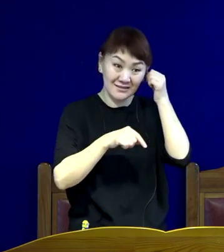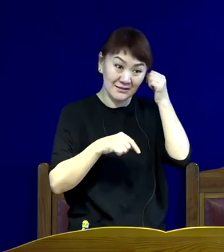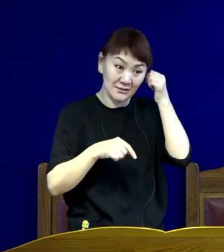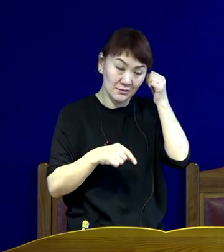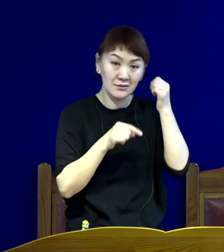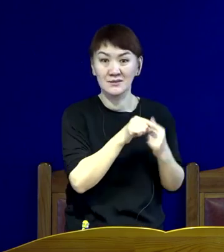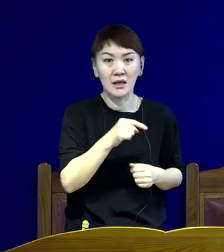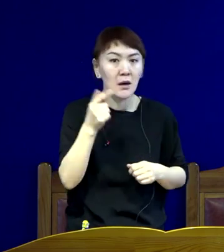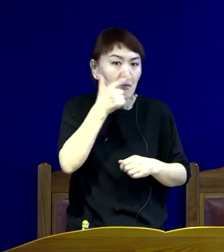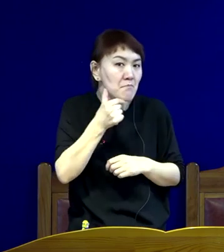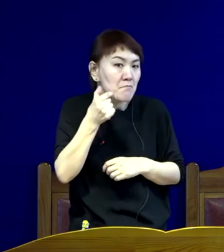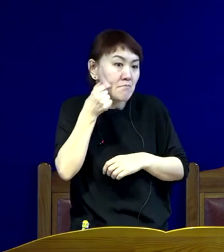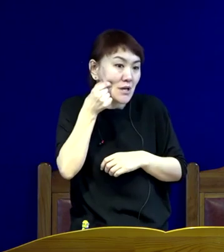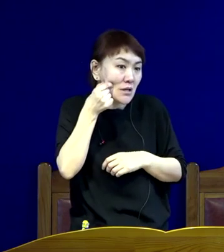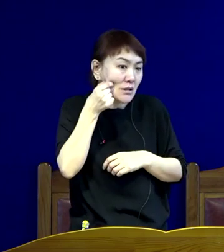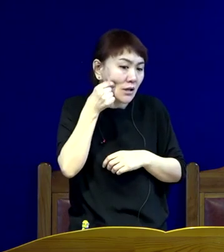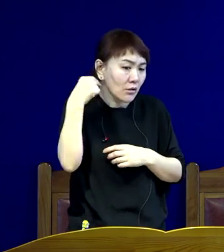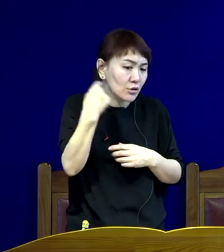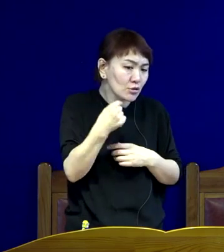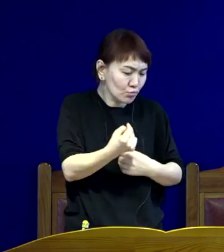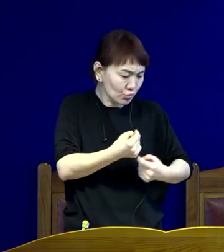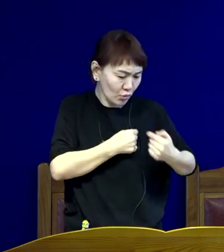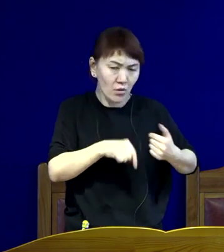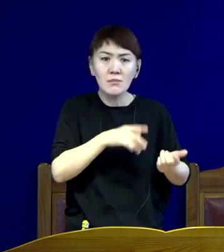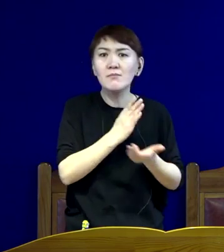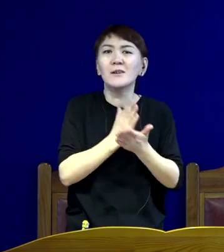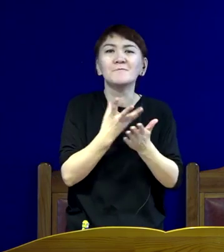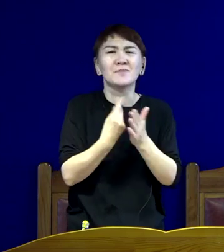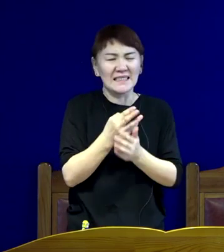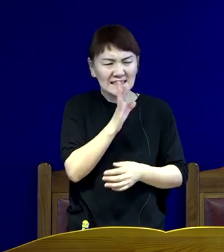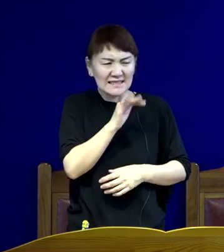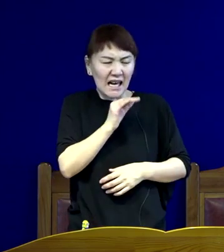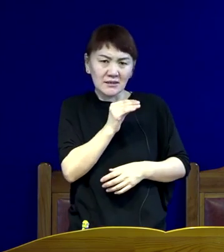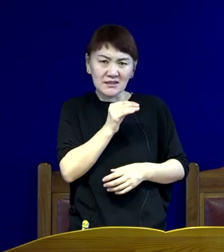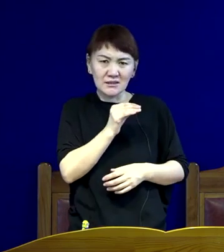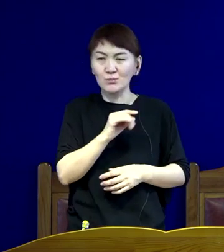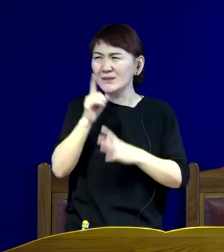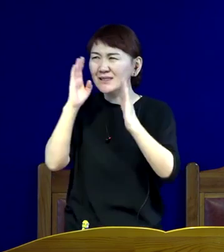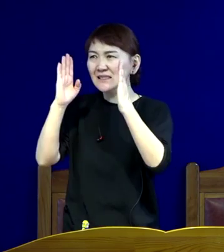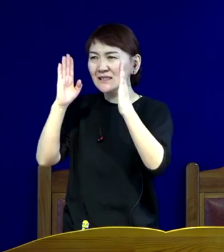Тэгэхээр объектийг тань хилээд байна гэсэн. Яавал эхнэрээ баярлуулах уу?